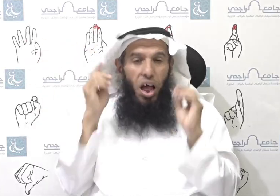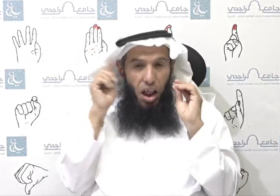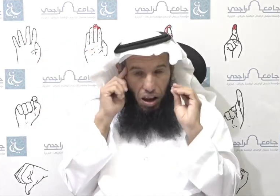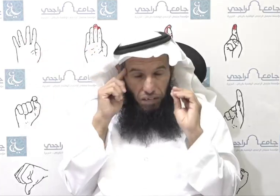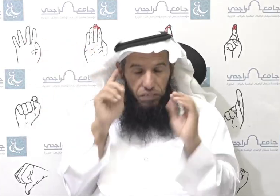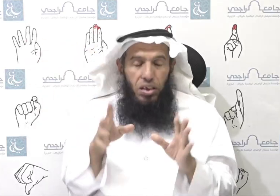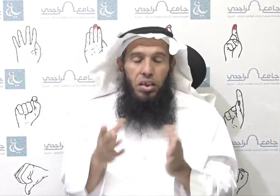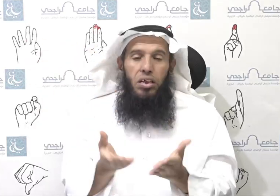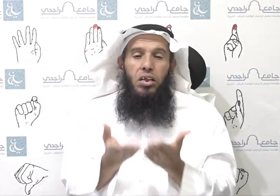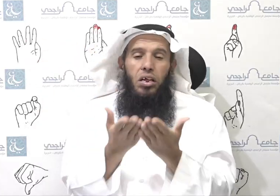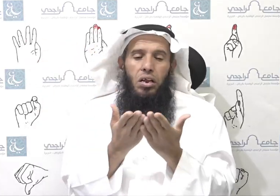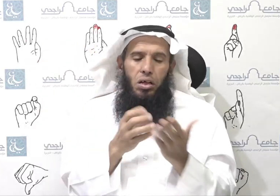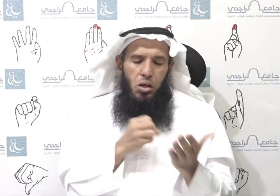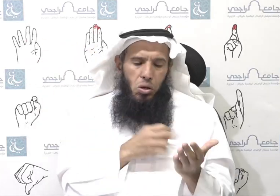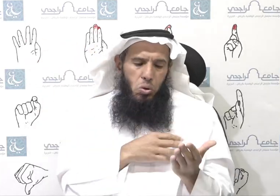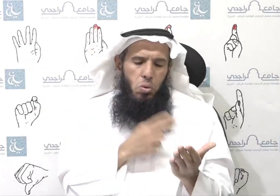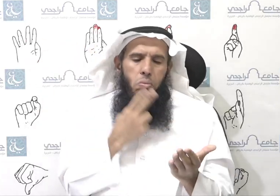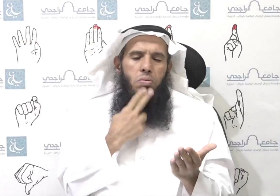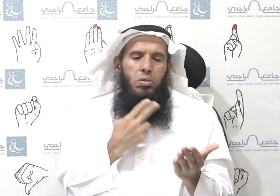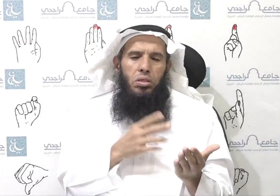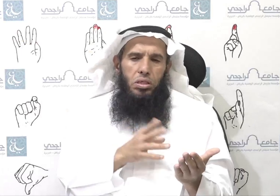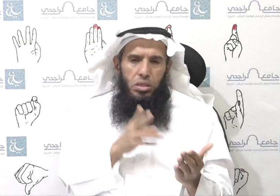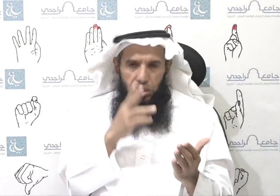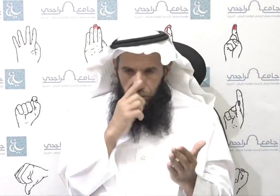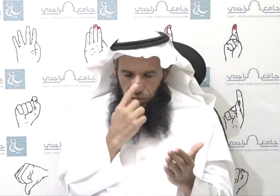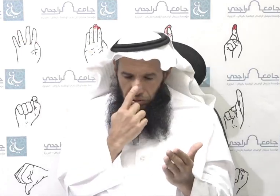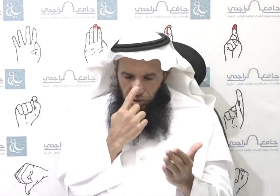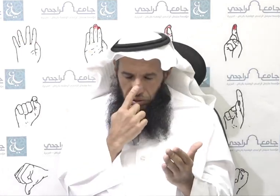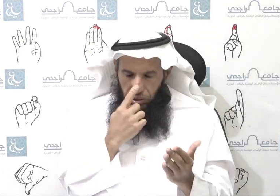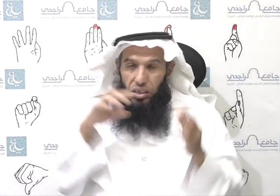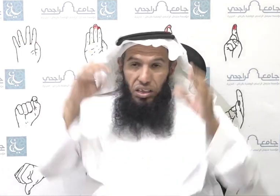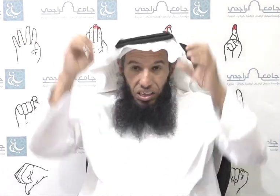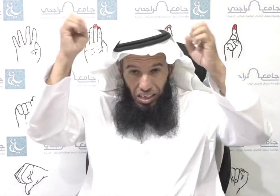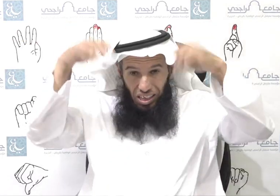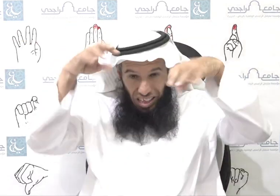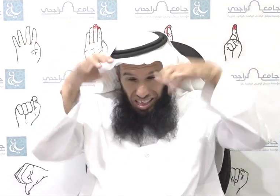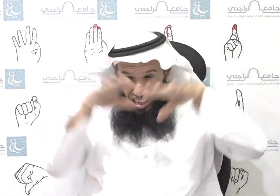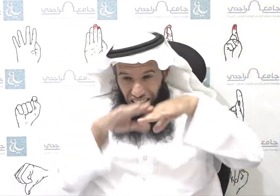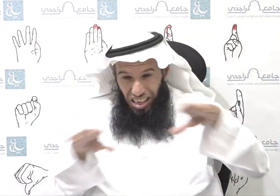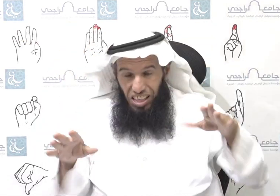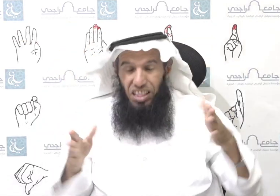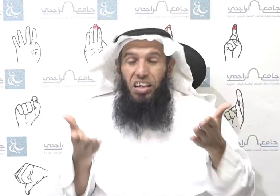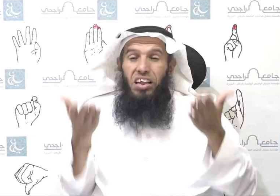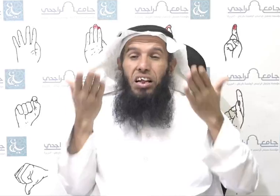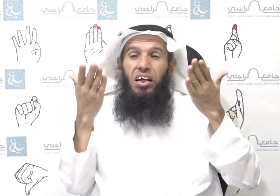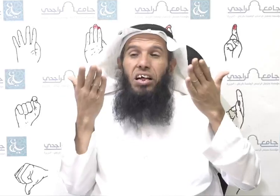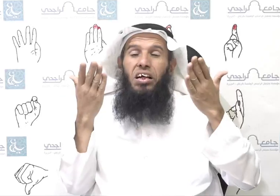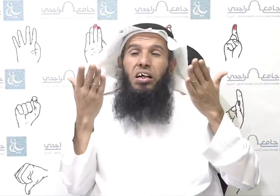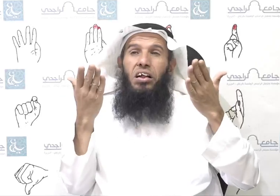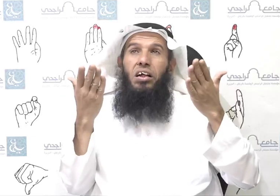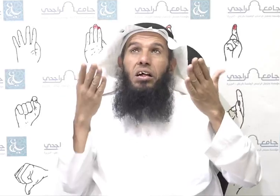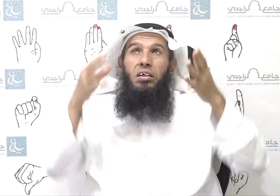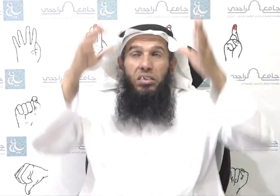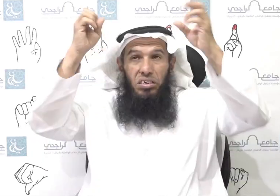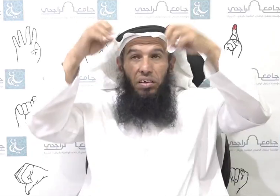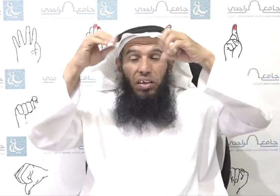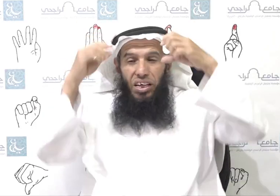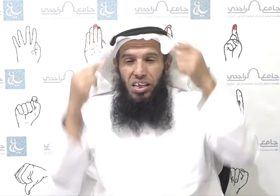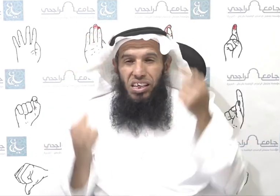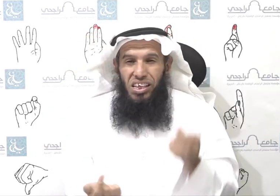أغث القلوب بطاعتك، وأغث البلاد بفضلك، أنزل علينا من بركات السماء،